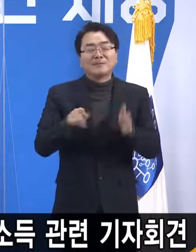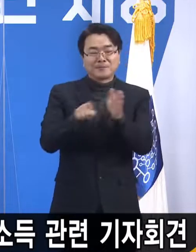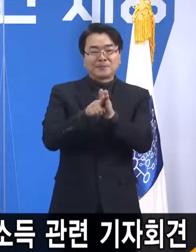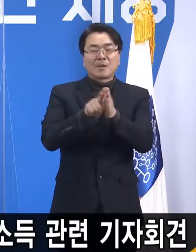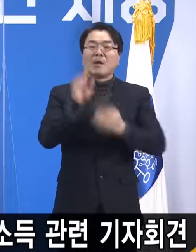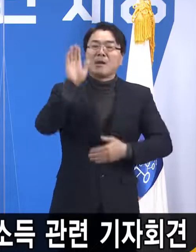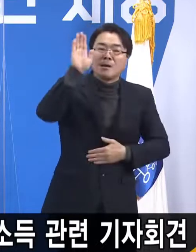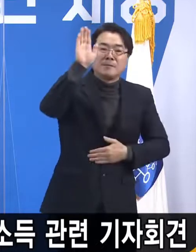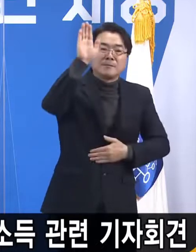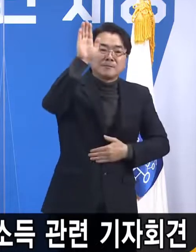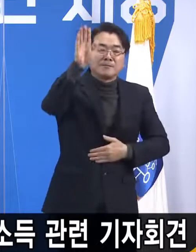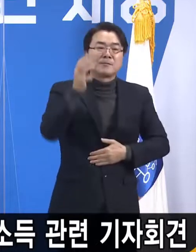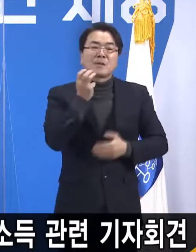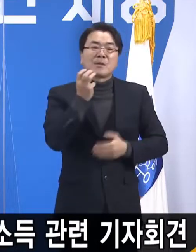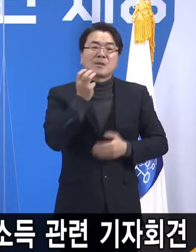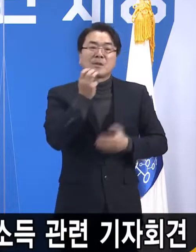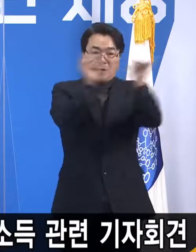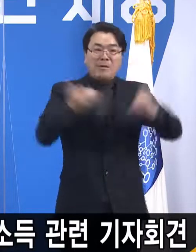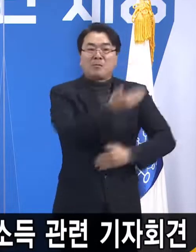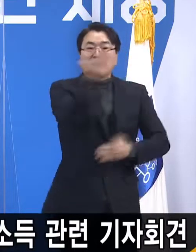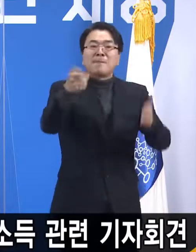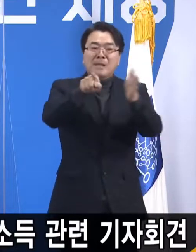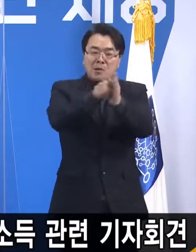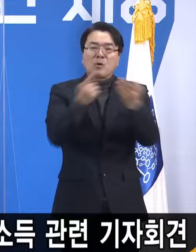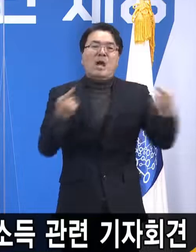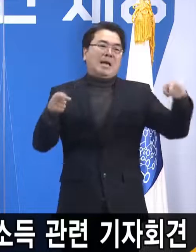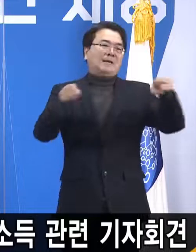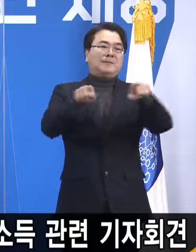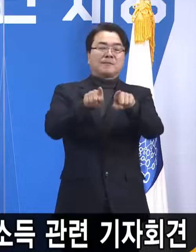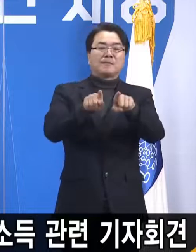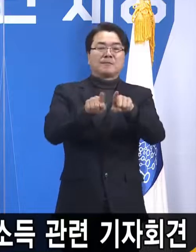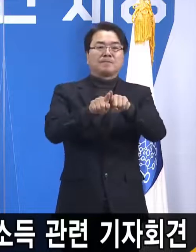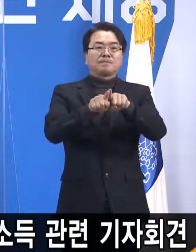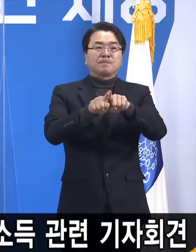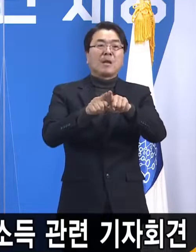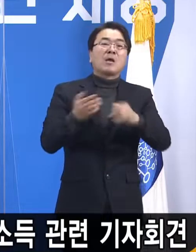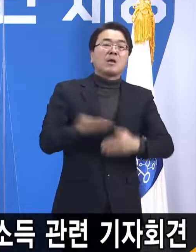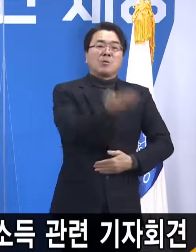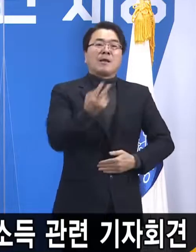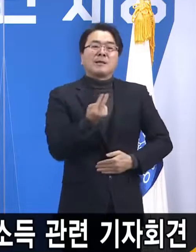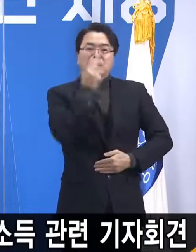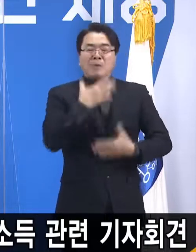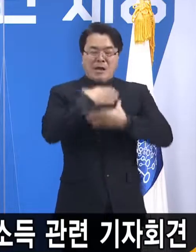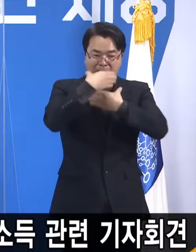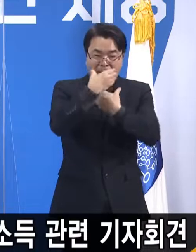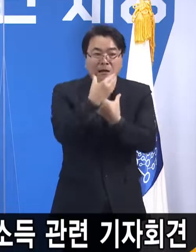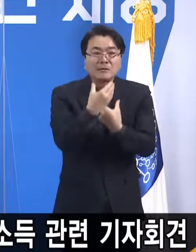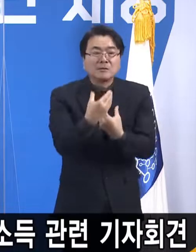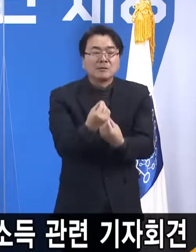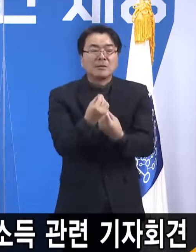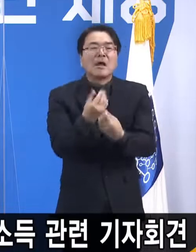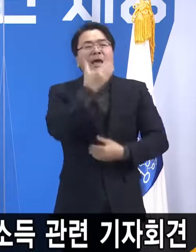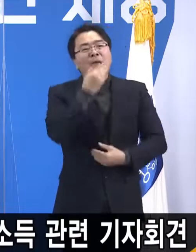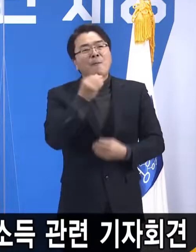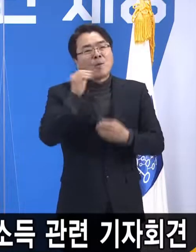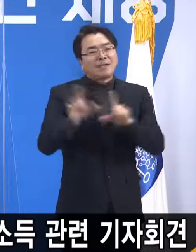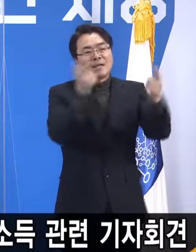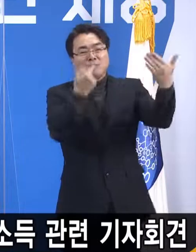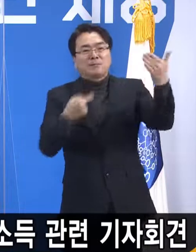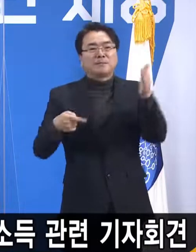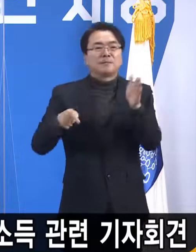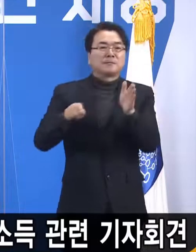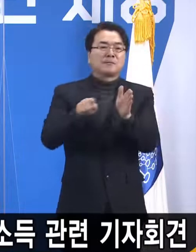경기도는 앞으로도 도민을 믿고 도민과 함께 도민의 생명과 안전 그리고 행복한 삶을